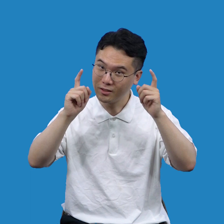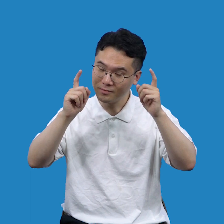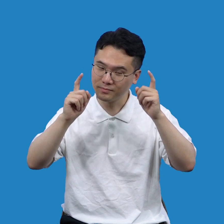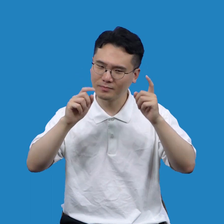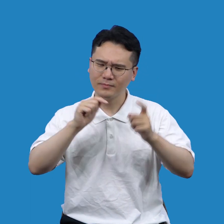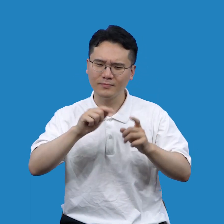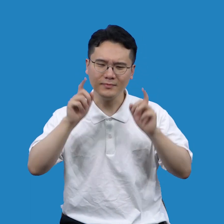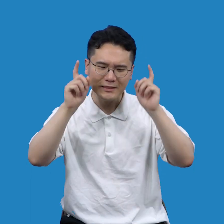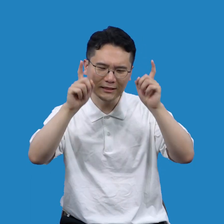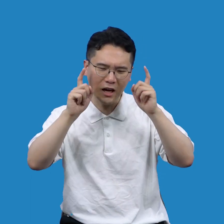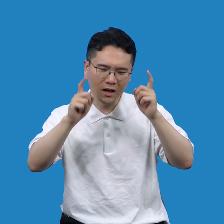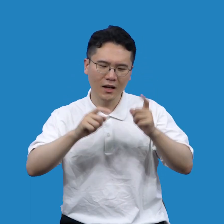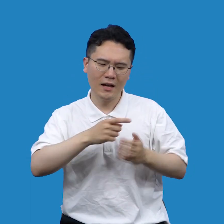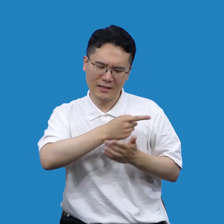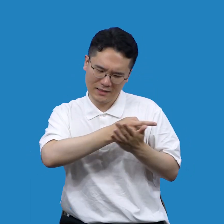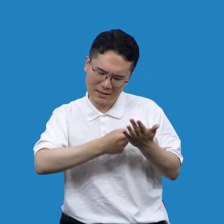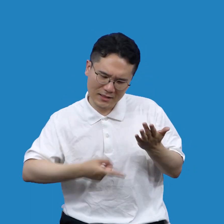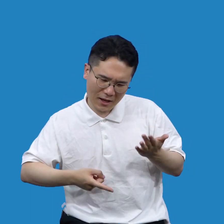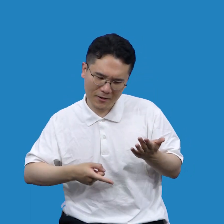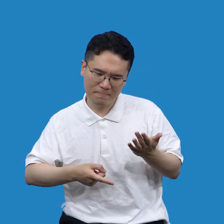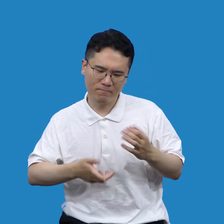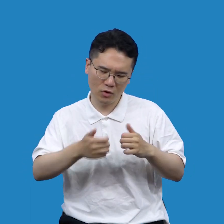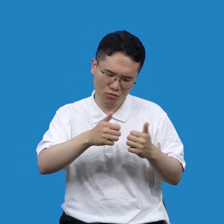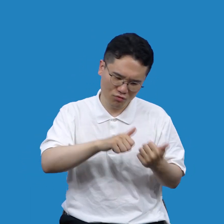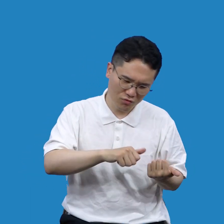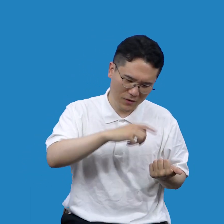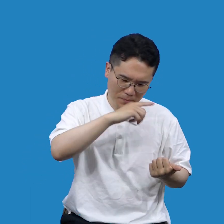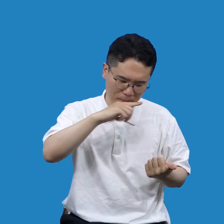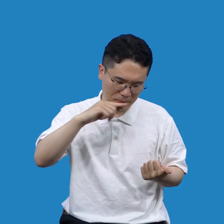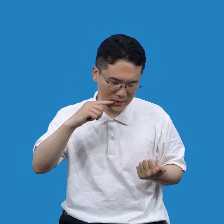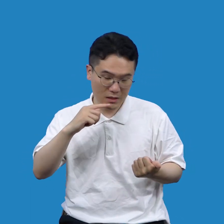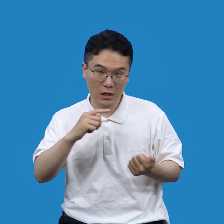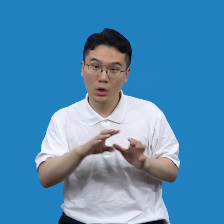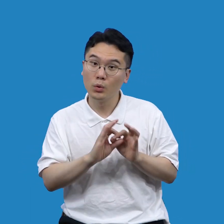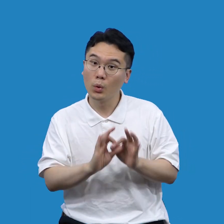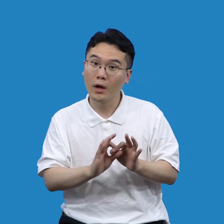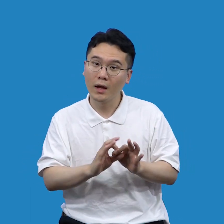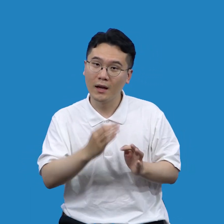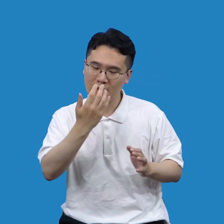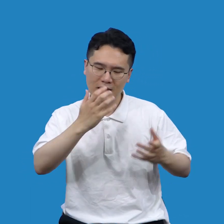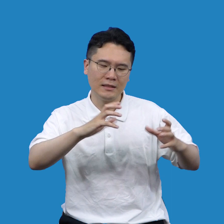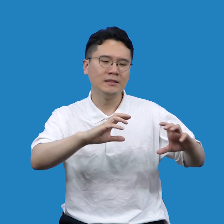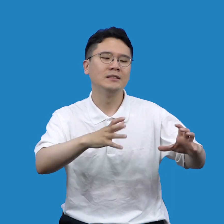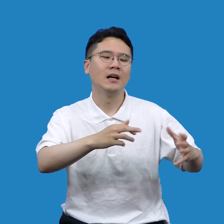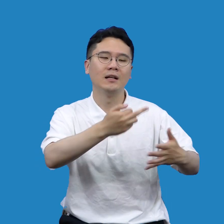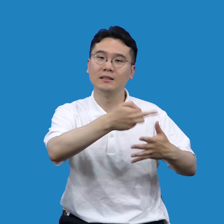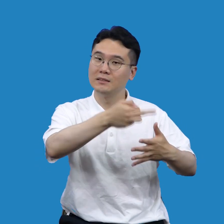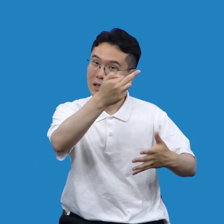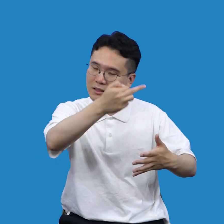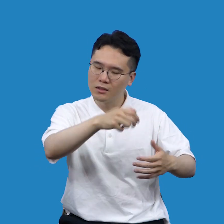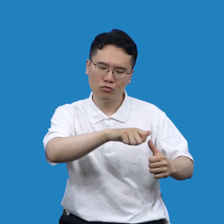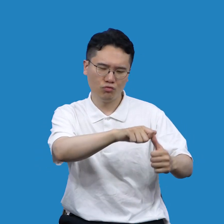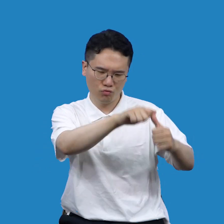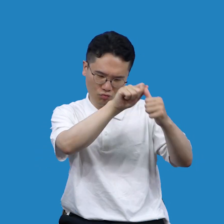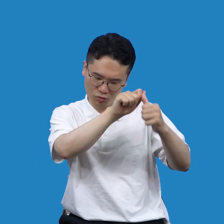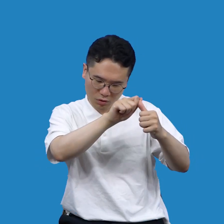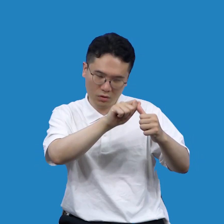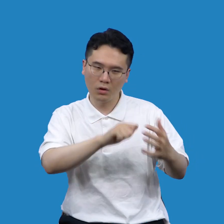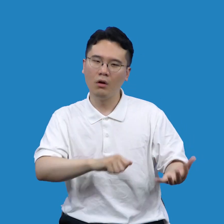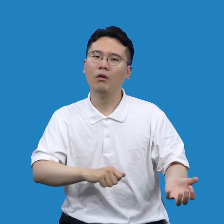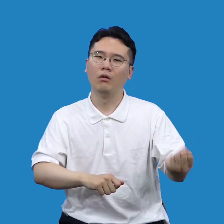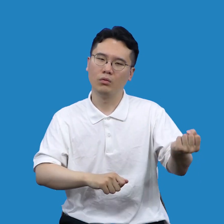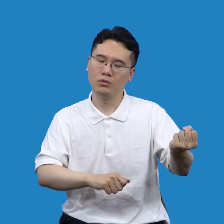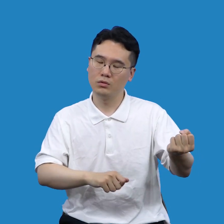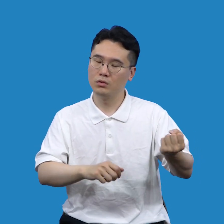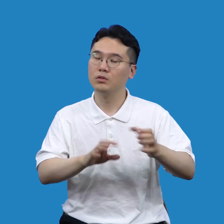양들의 희생의 피로 옛날 이스라엘 장자들이 구원을 경험하고 그 집이 구원을 경험했던